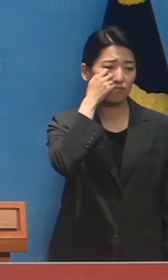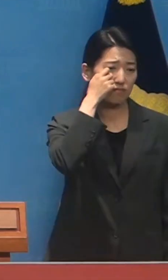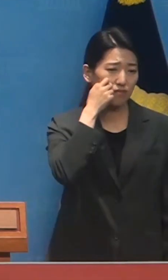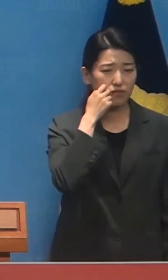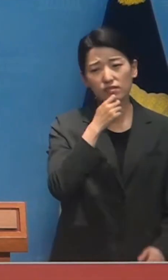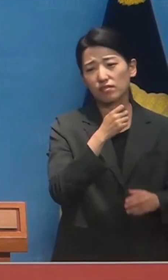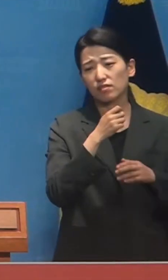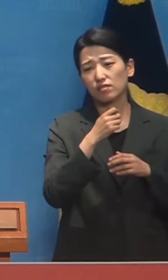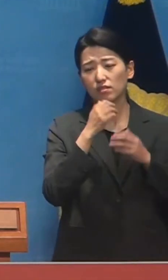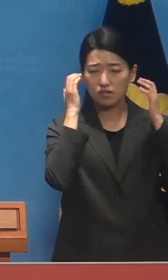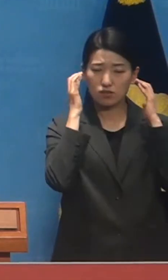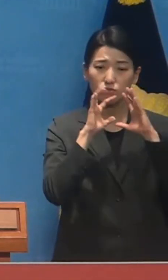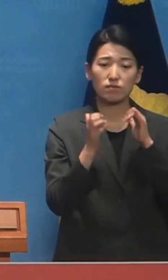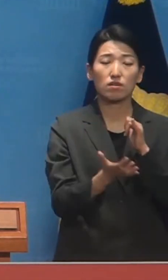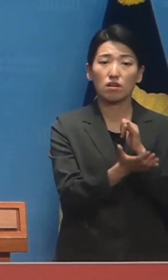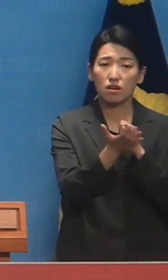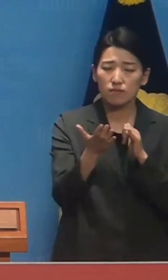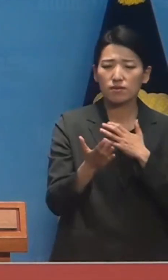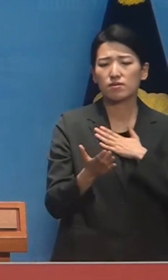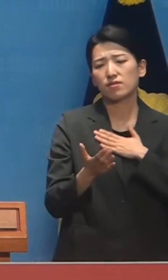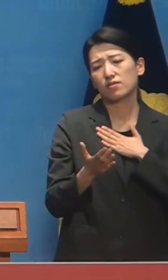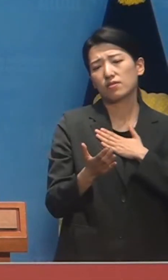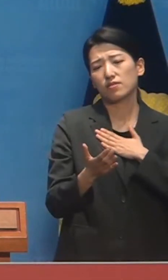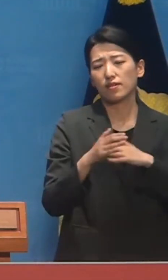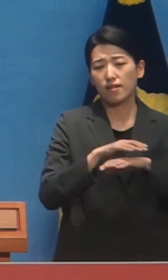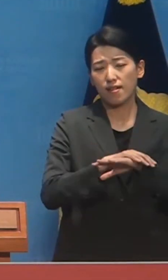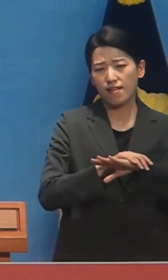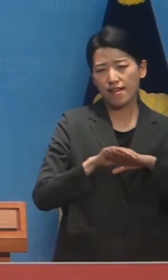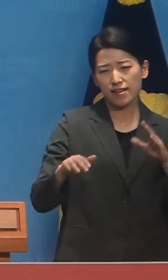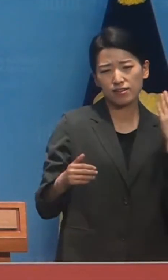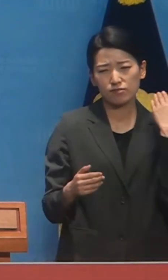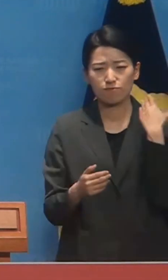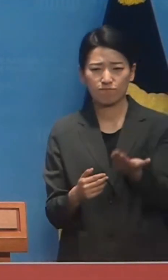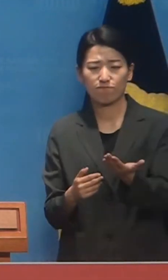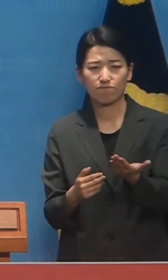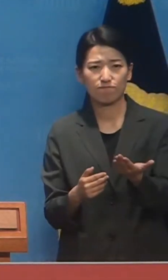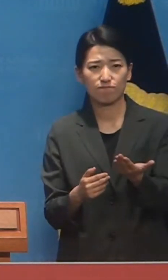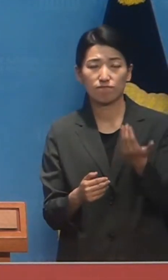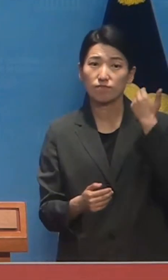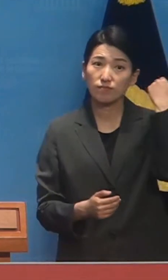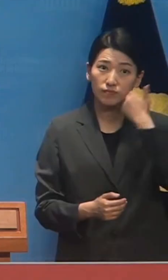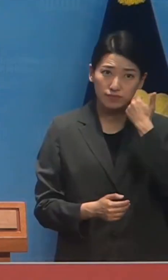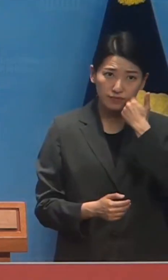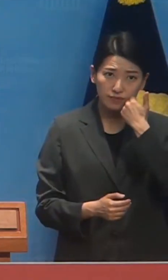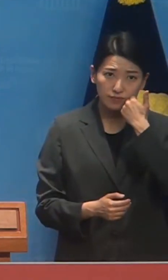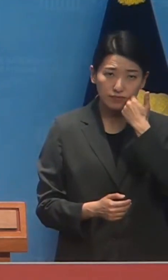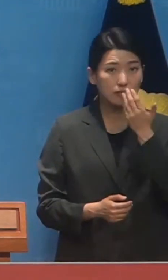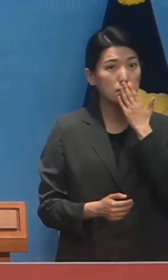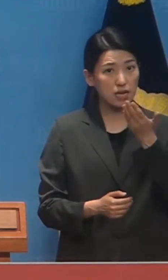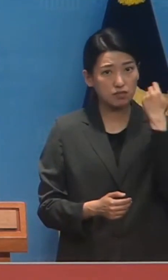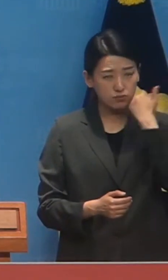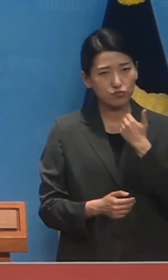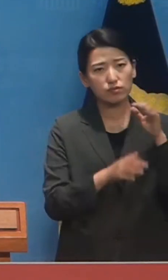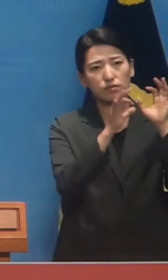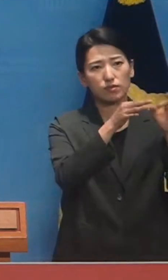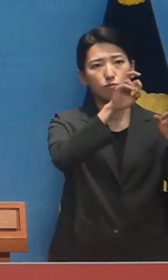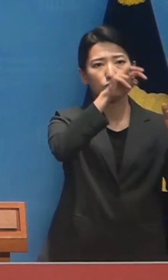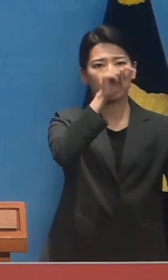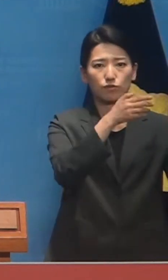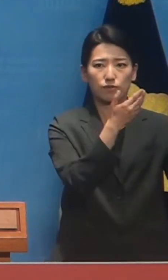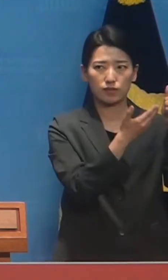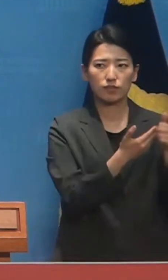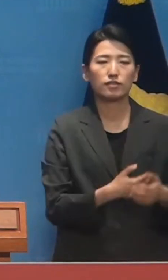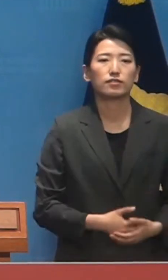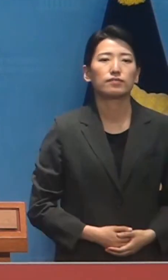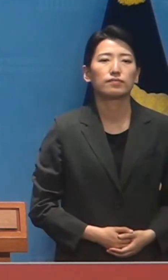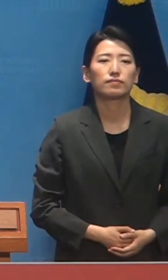흘리는 백성들의 고통을 씻어줄 수 있는 지도자, 그는 바로 김문수입니다. 두